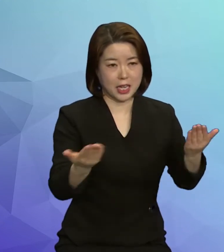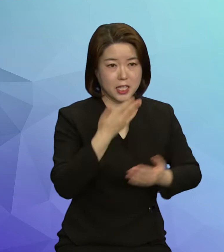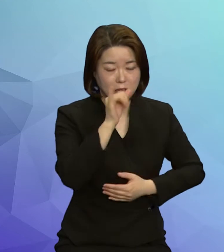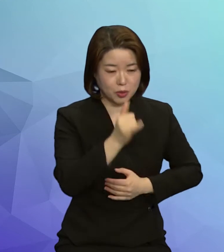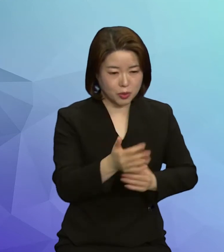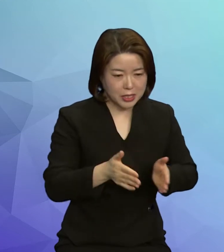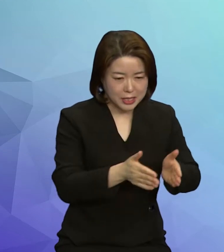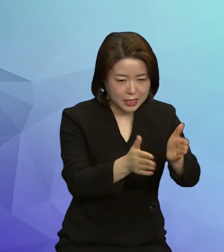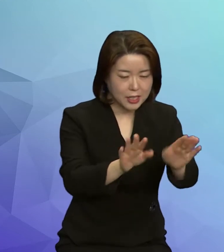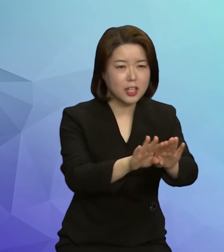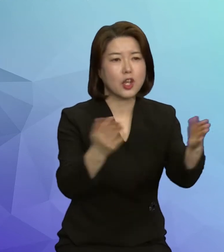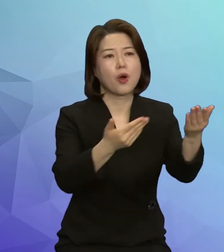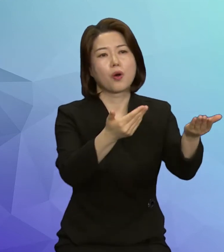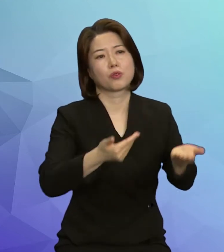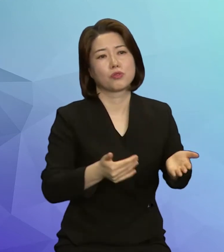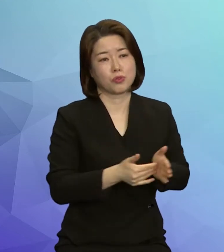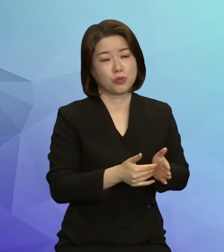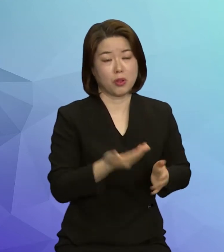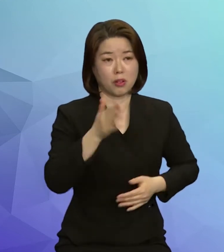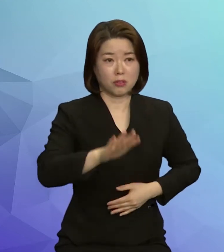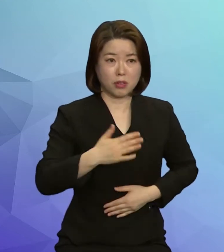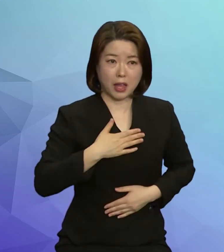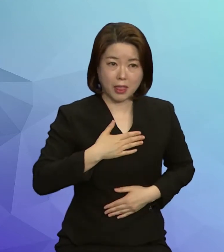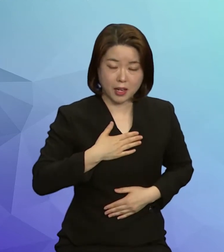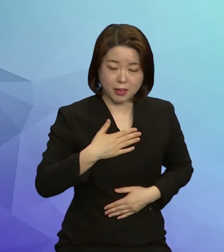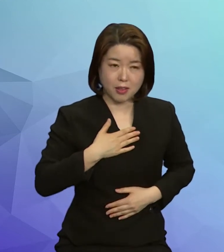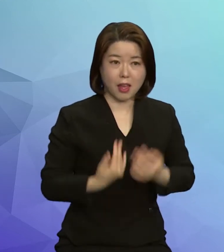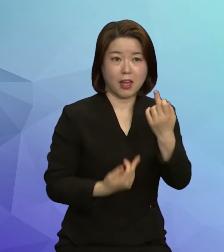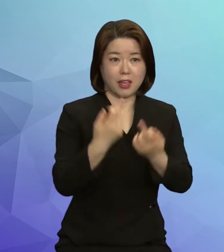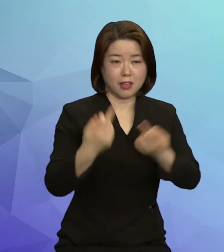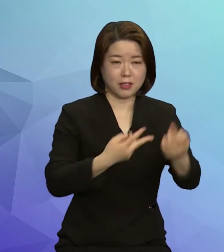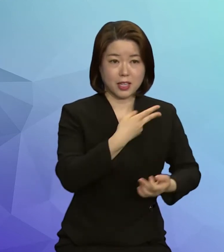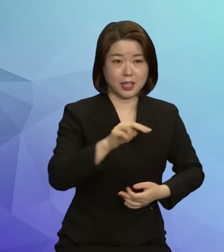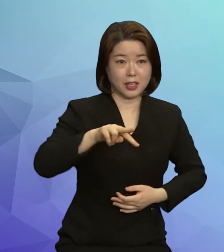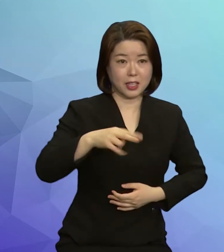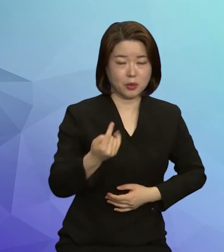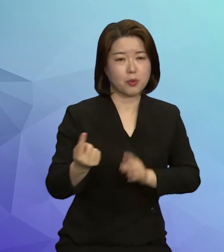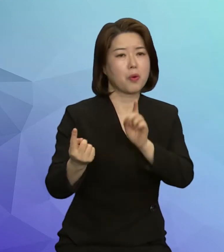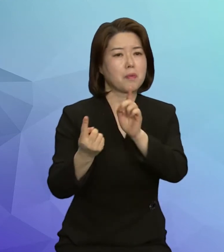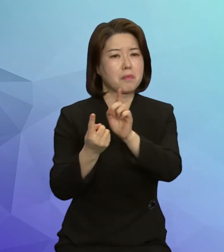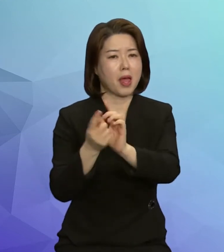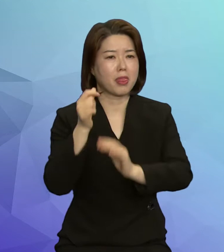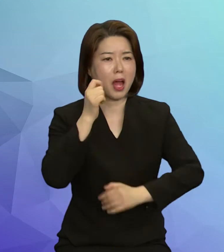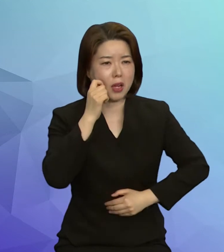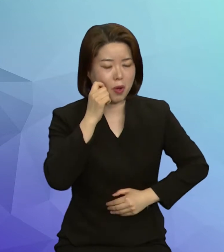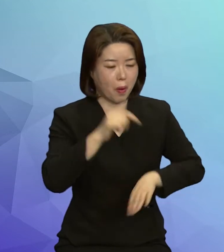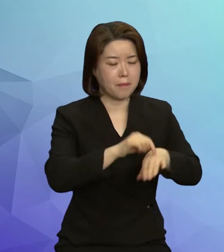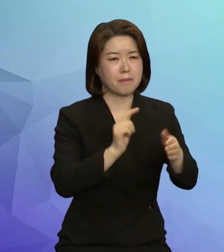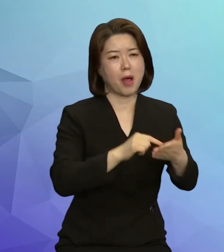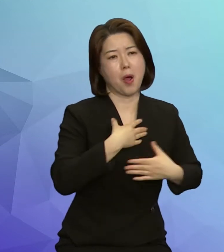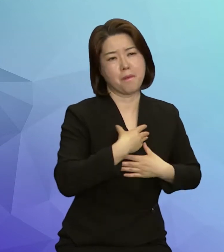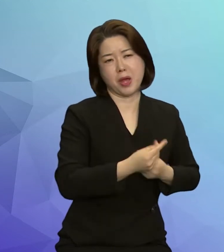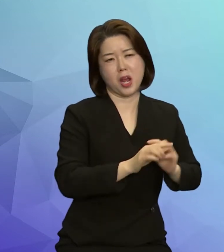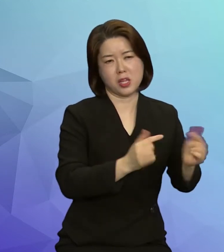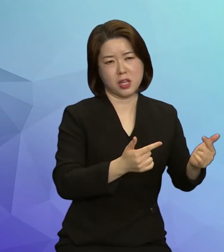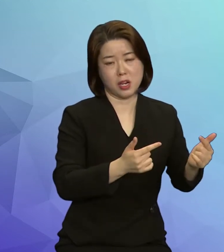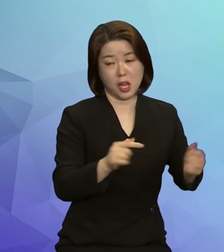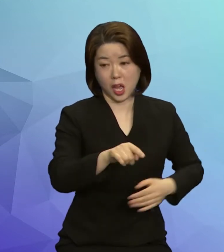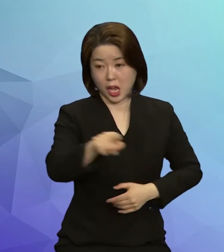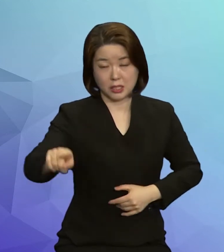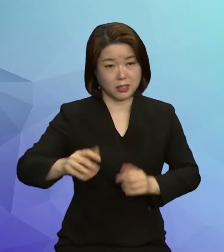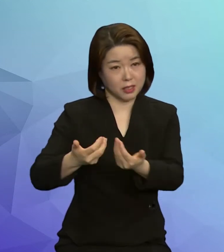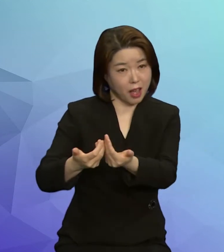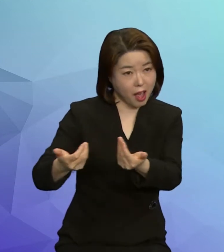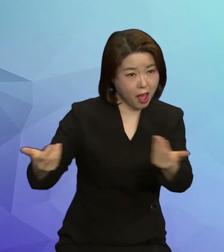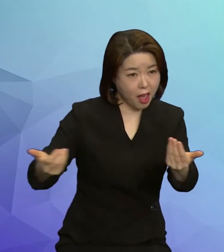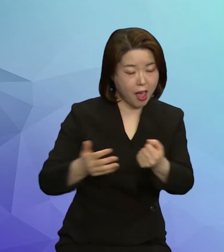있는 길을 열어주셨습니다. 그러나 나는 내 형제 디도를 만나지 못하여 마음이 편하지 않아서